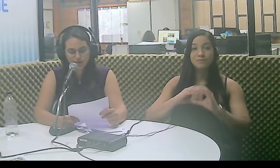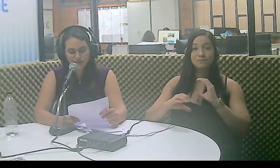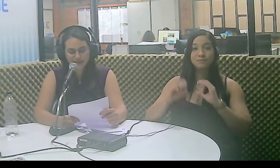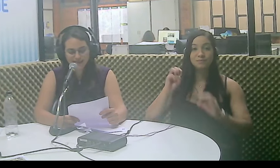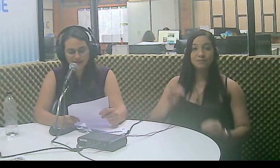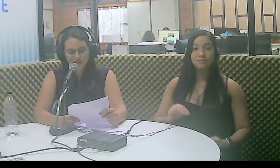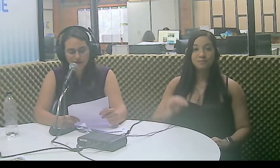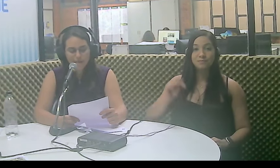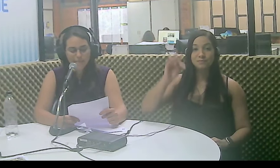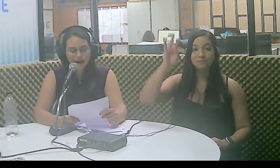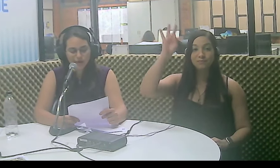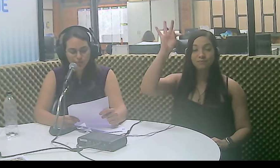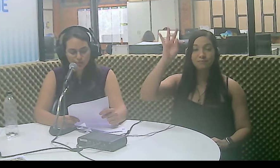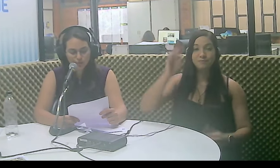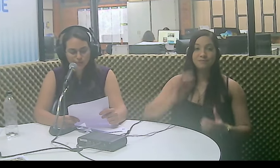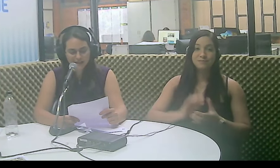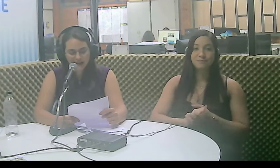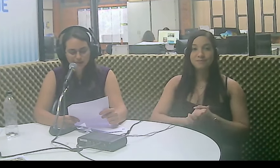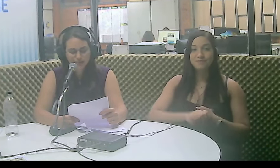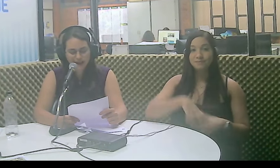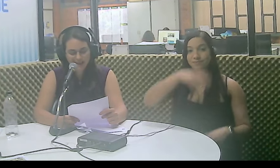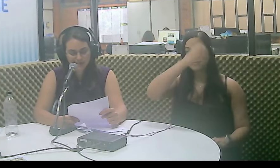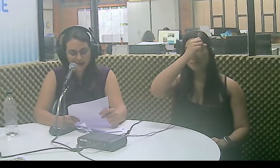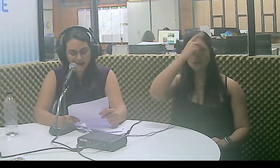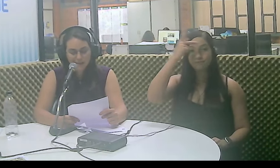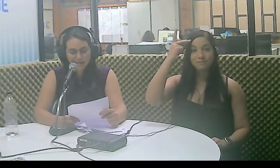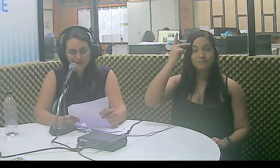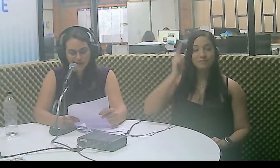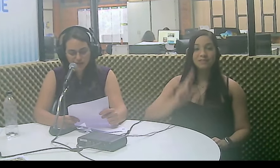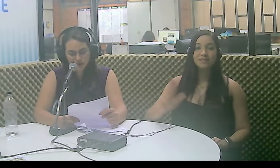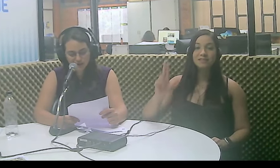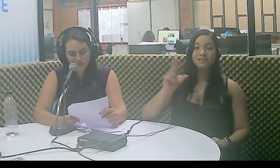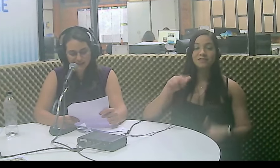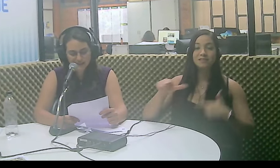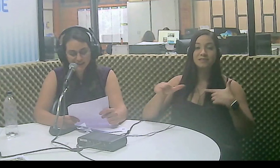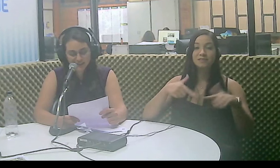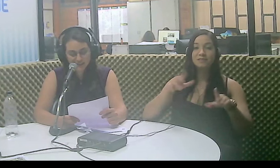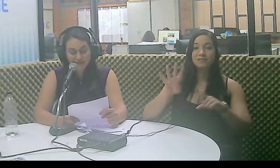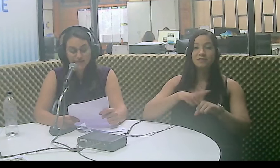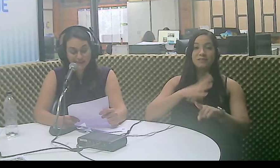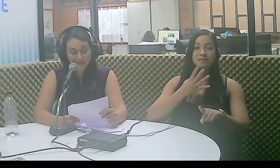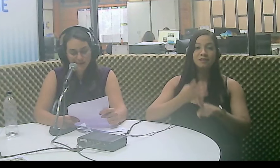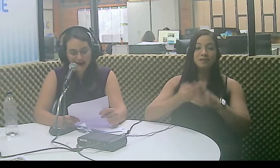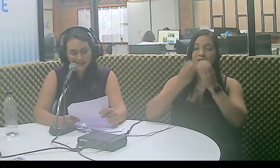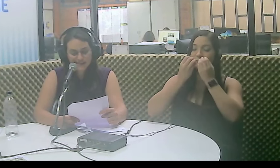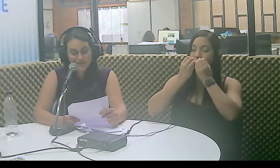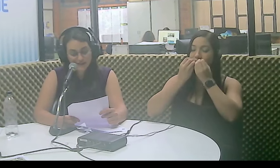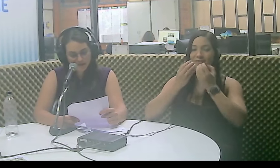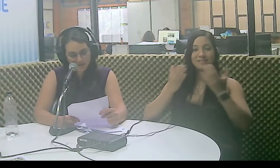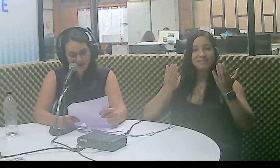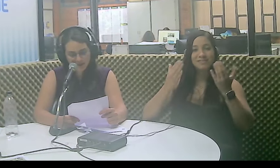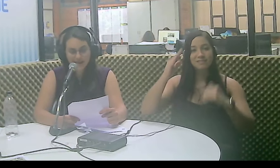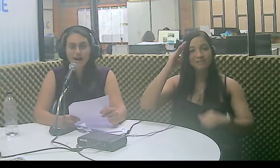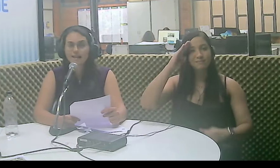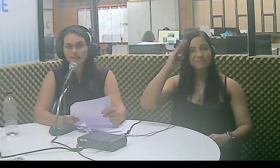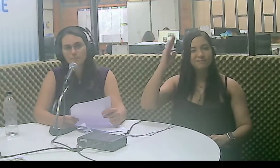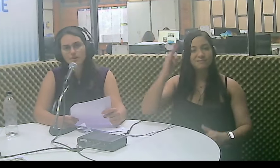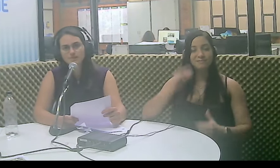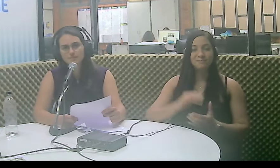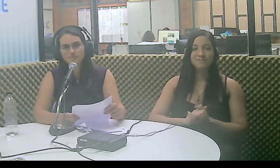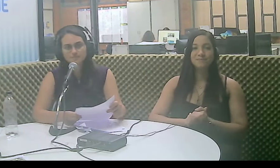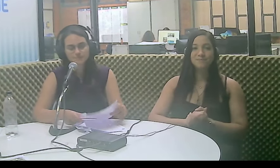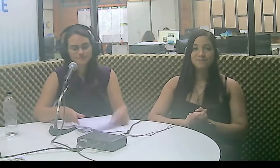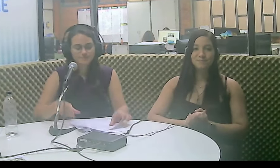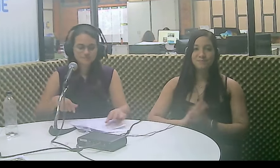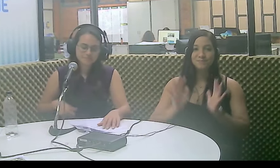Governo e Comunicação, Marco Túlio de Castro Kalimann. Prefeitura de Uberlândia. Fazer mais, fazer bem. Até a